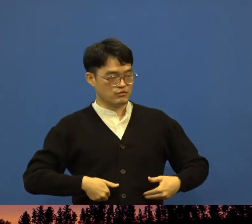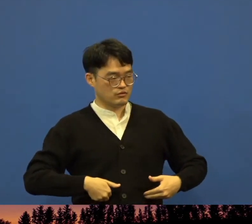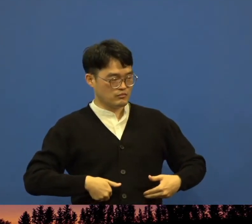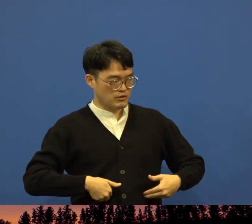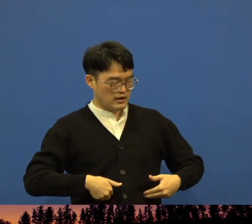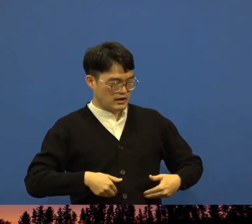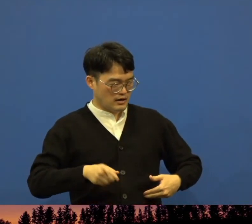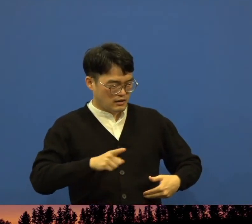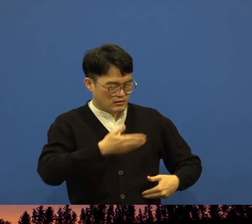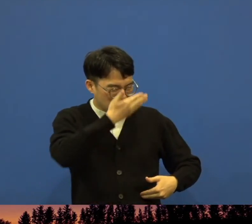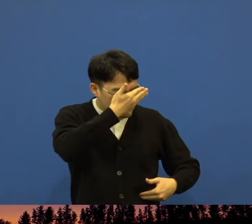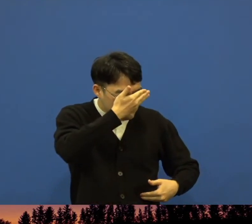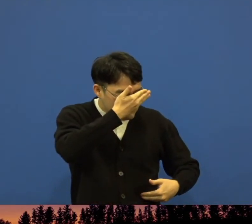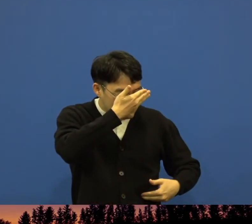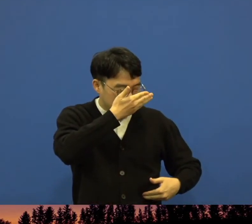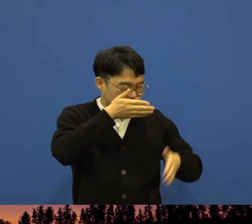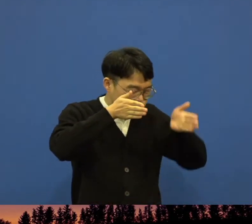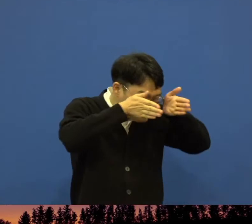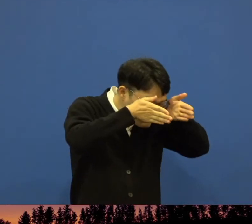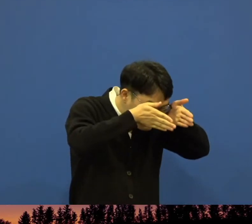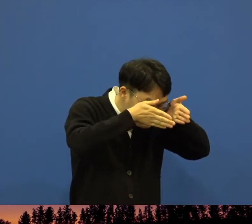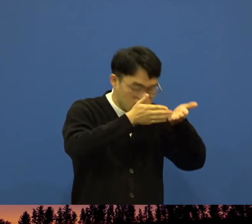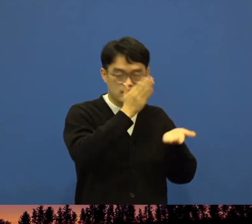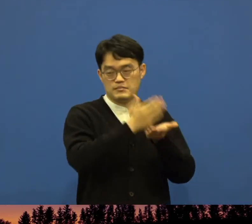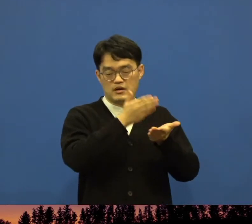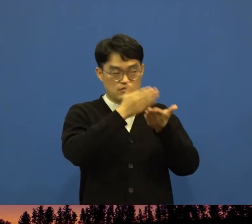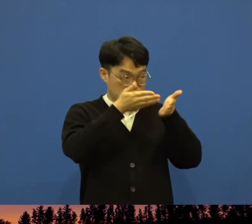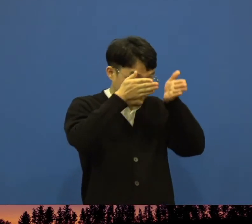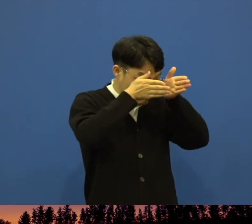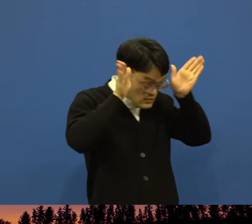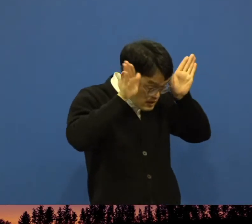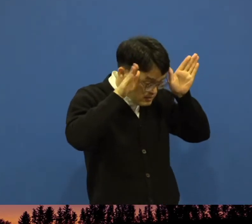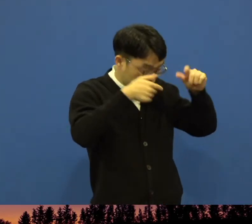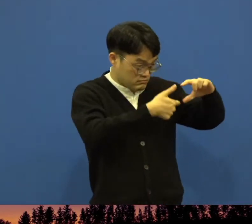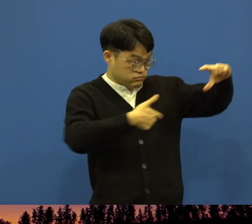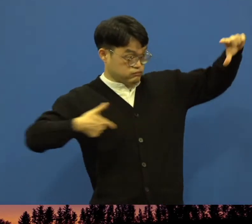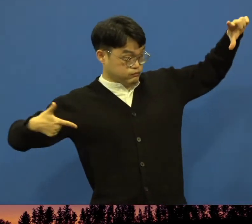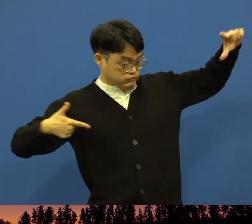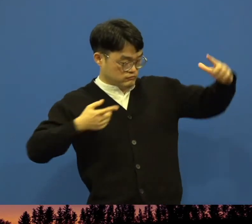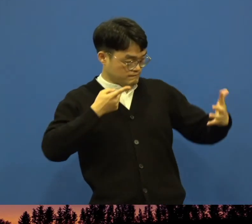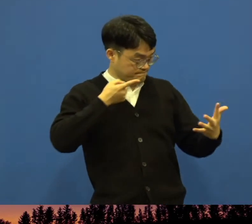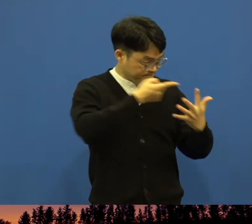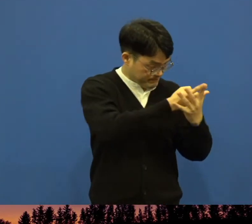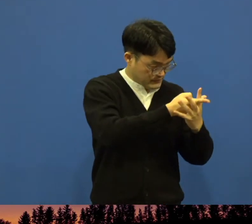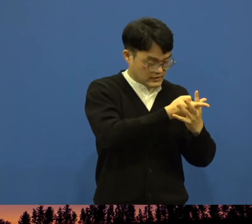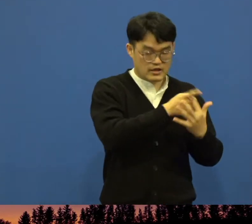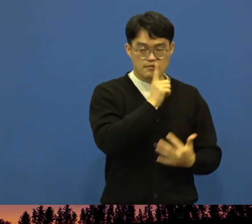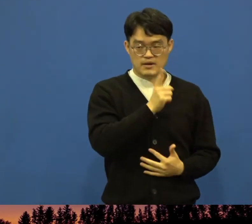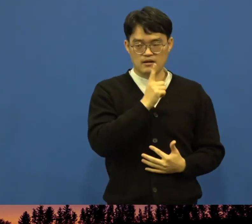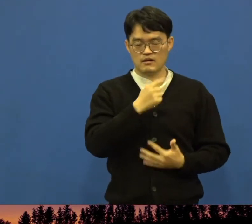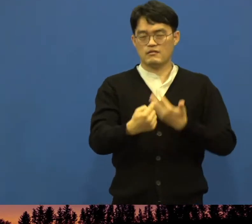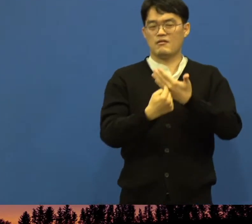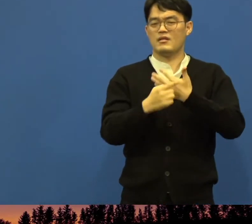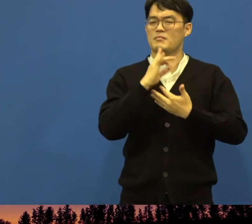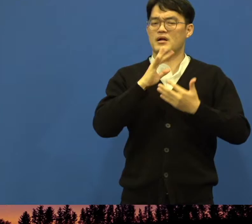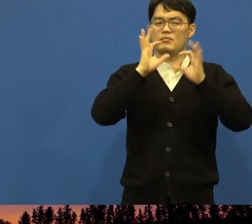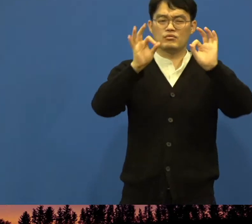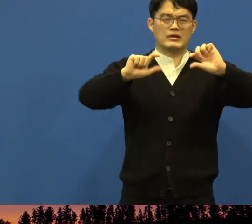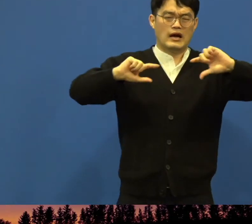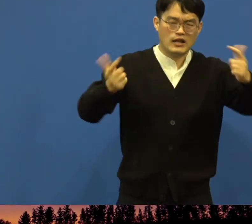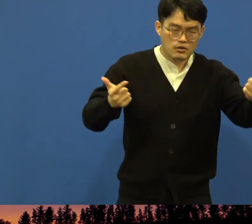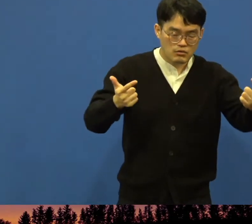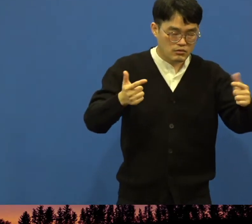궤도로. 표면만 보는 게 아니고 끝만 보면 우리가 속기가 짙다는 거죠. 무엇을